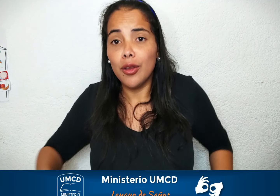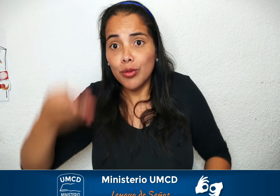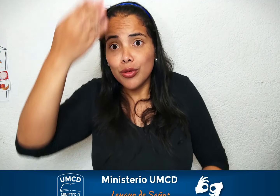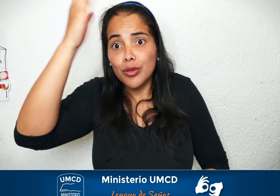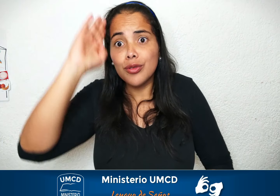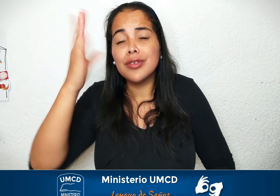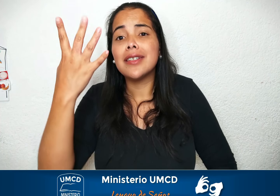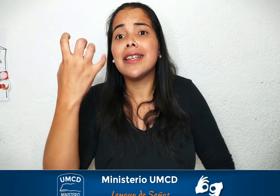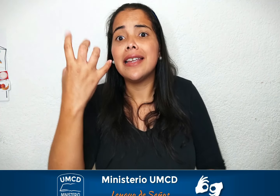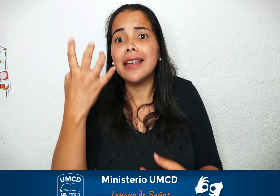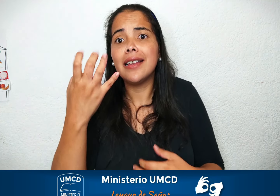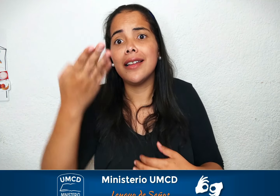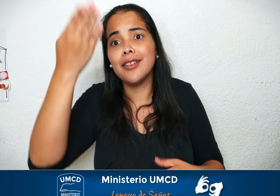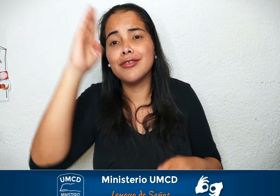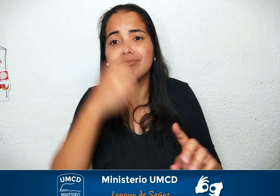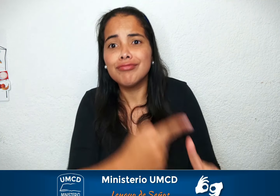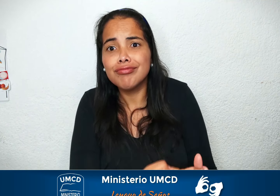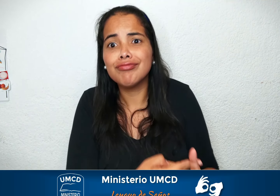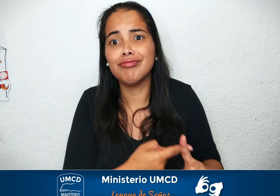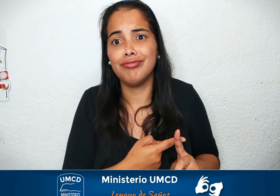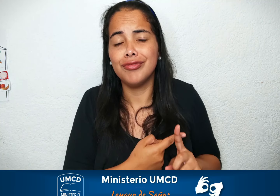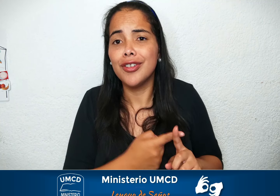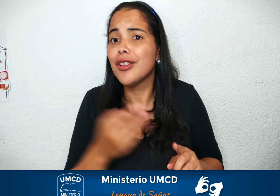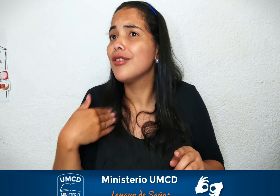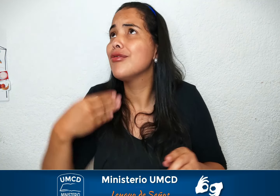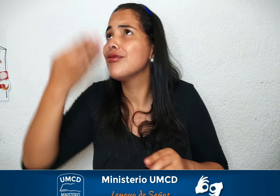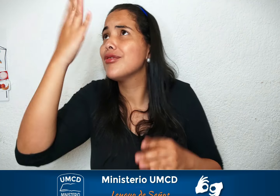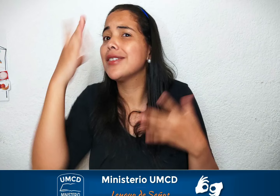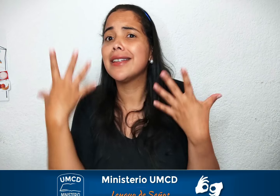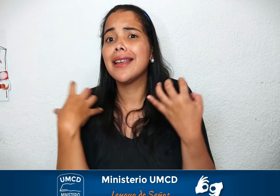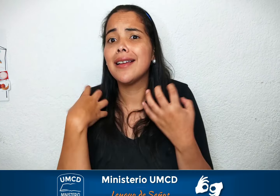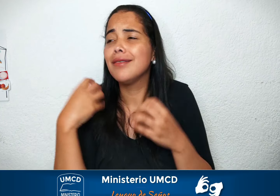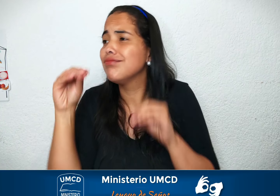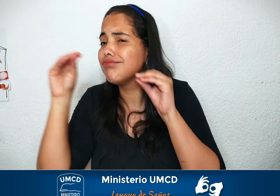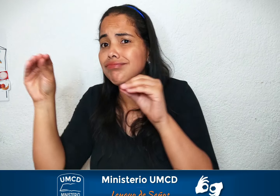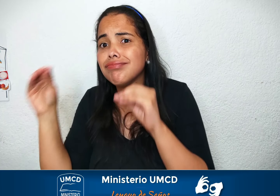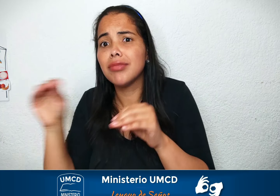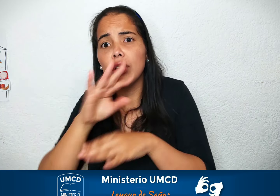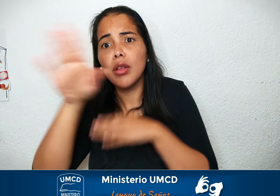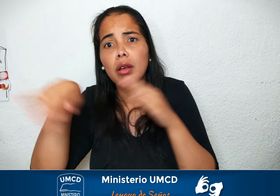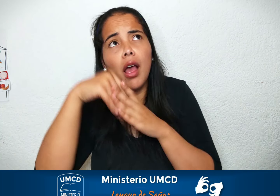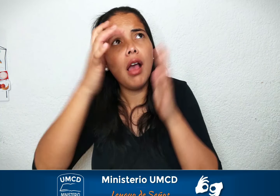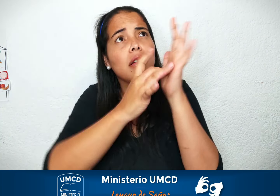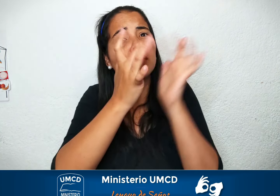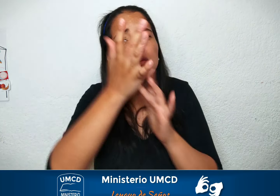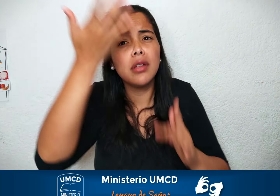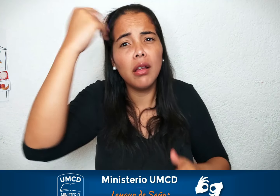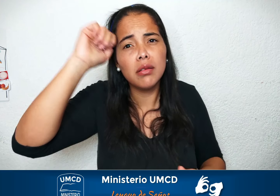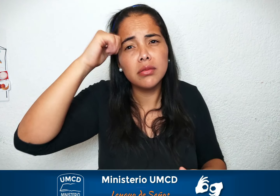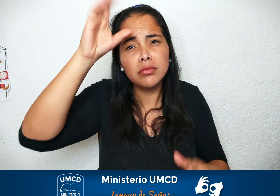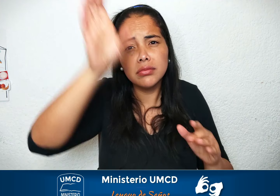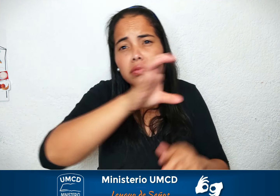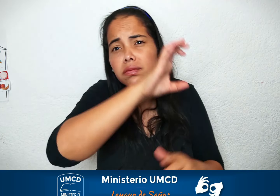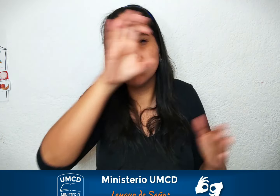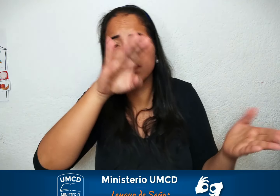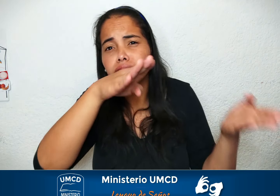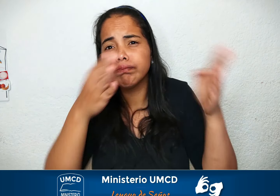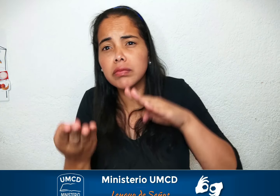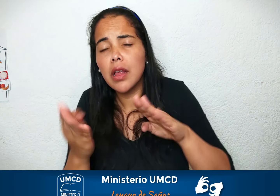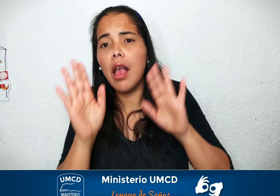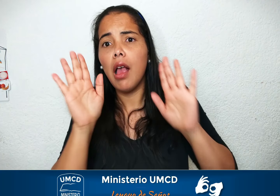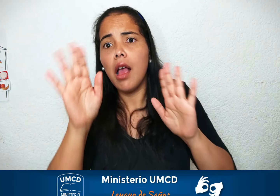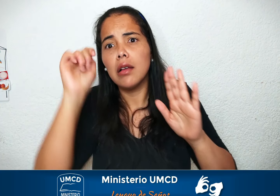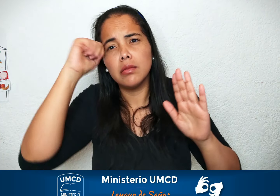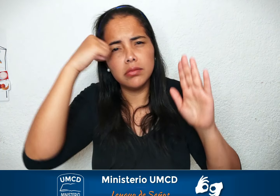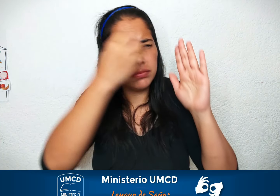quiere salvar al hombre. Viene con una obra que tuvo que ser pagada en la cruz por